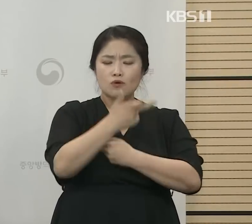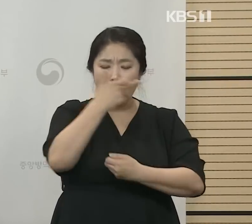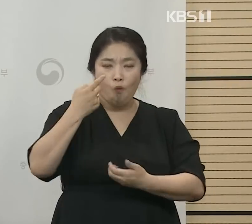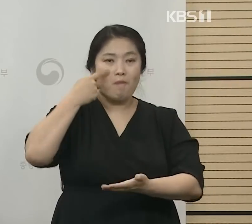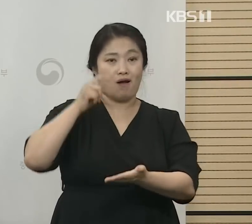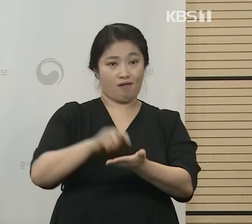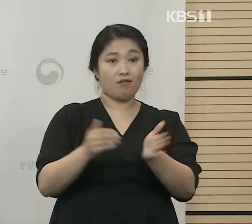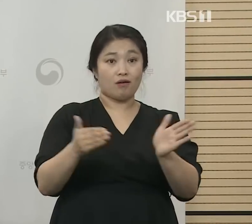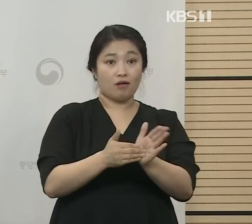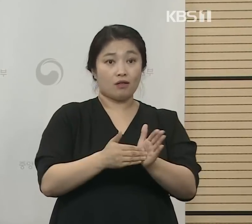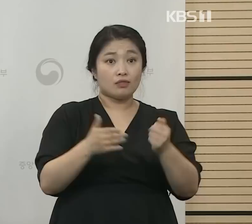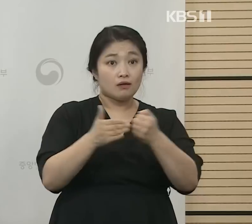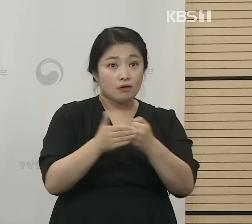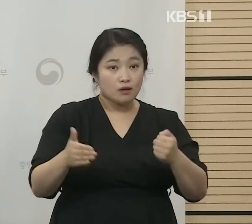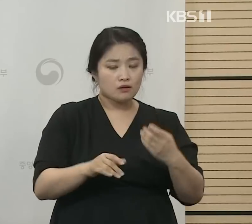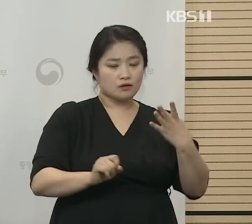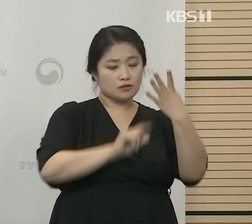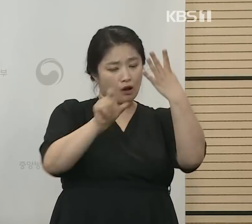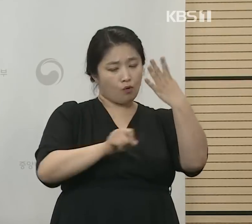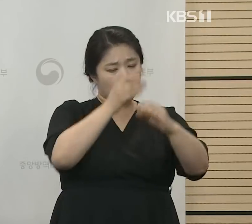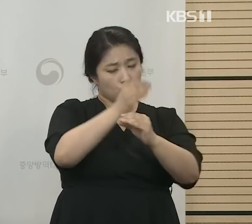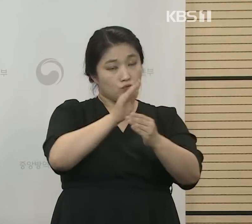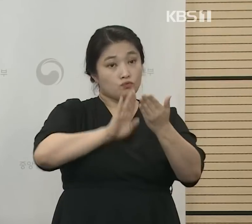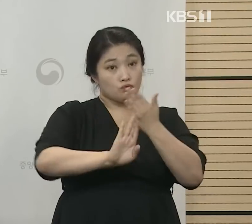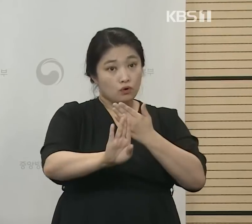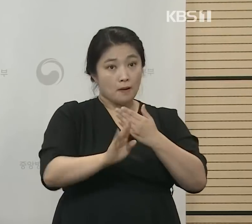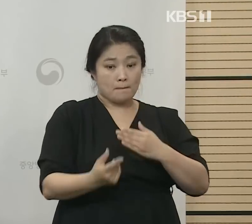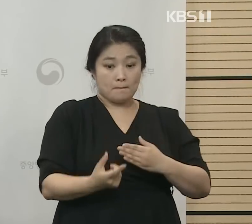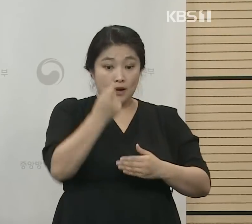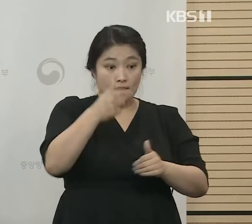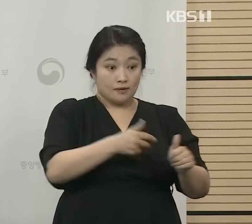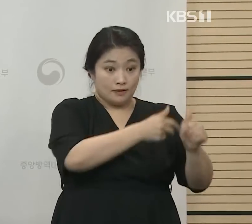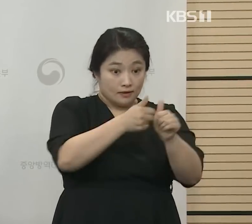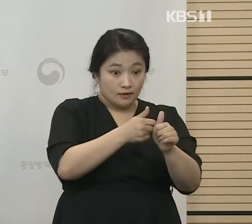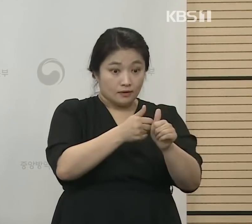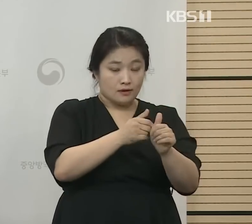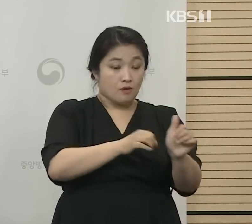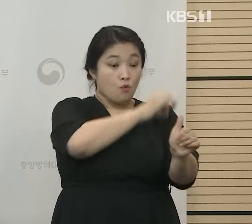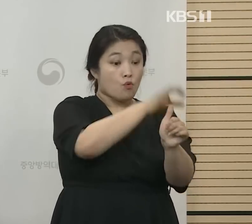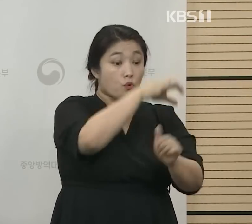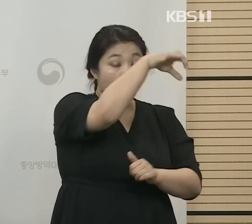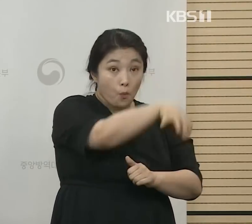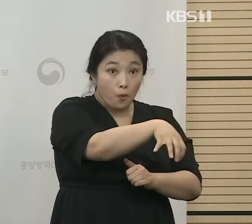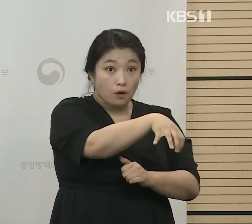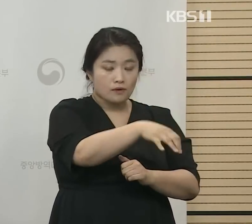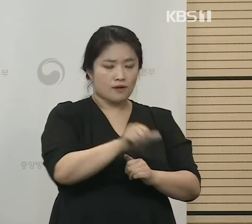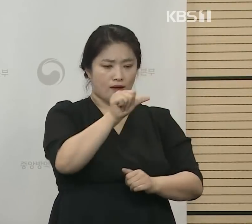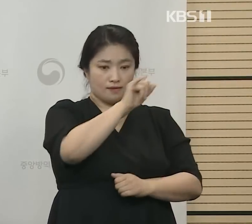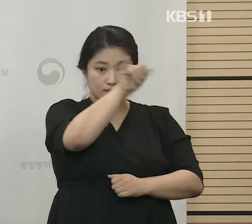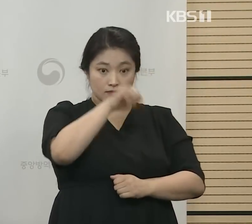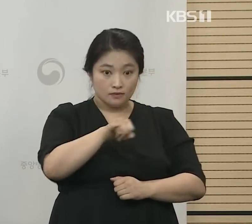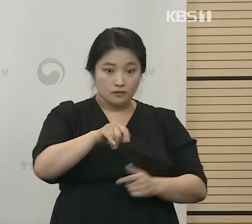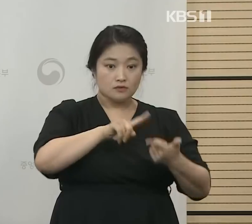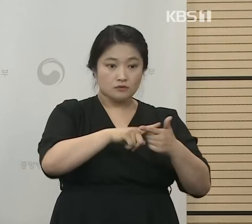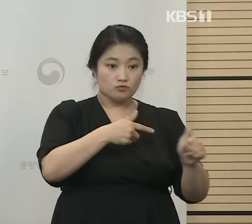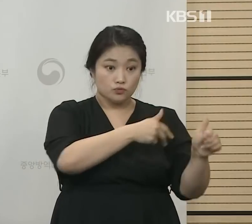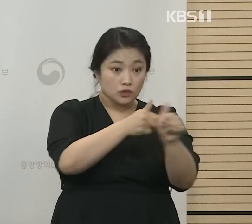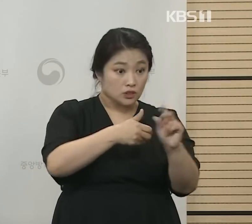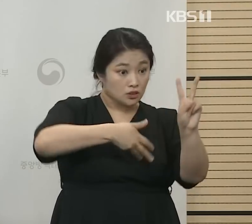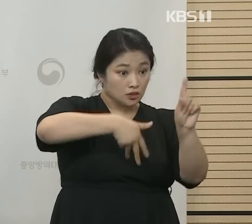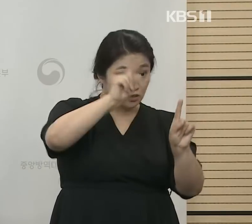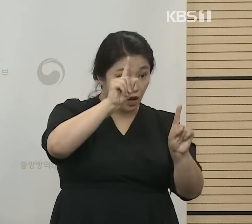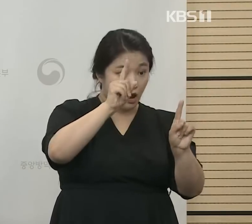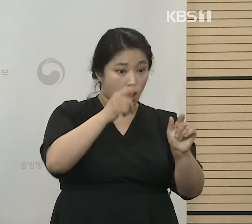있습니다. 이에 따라 4월 중순 이후 조기 접종 위탁의료기관에서 아스트라제네카 백신으로